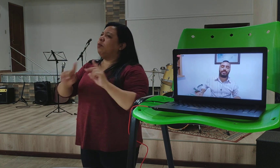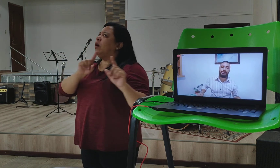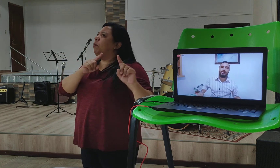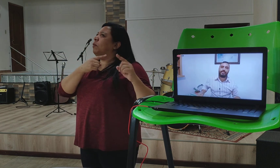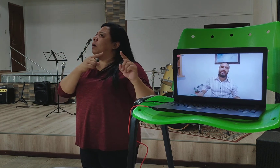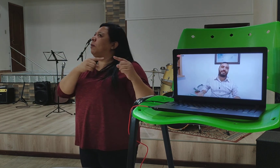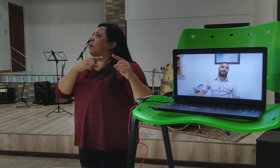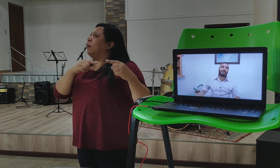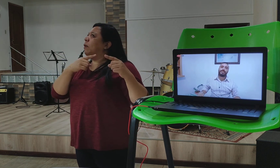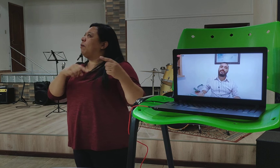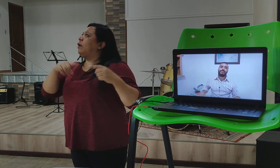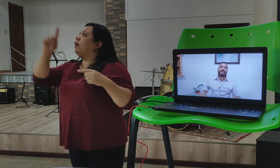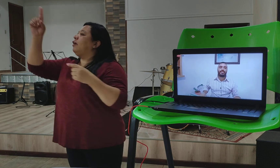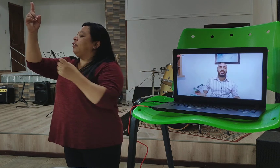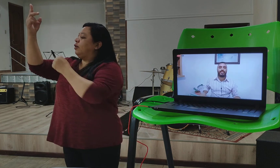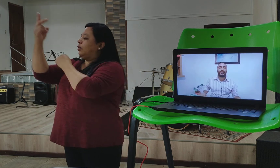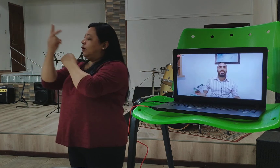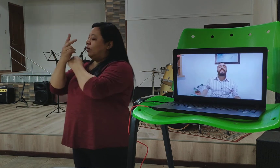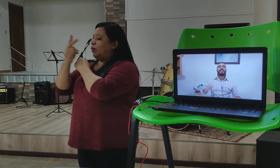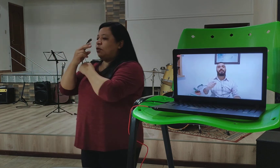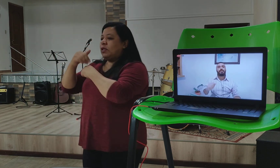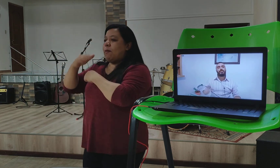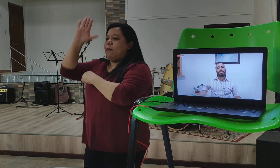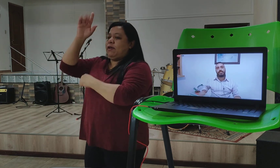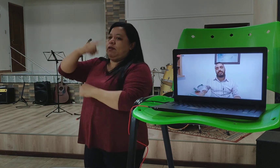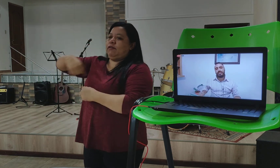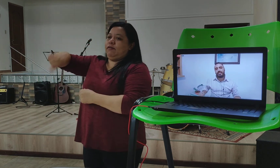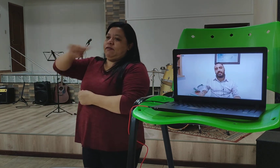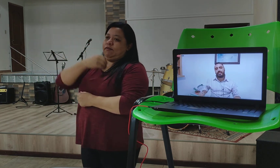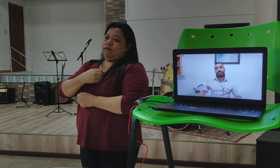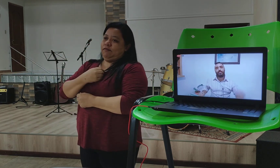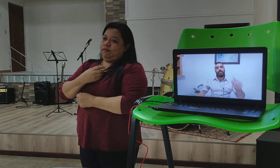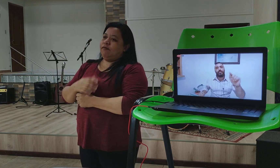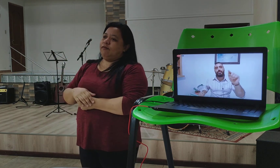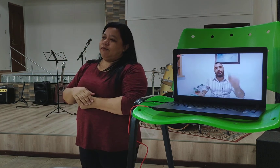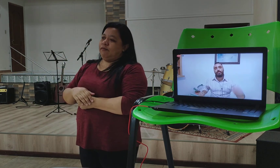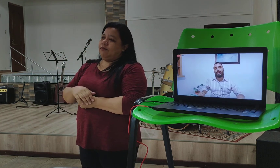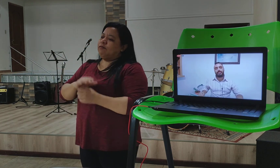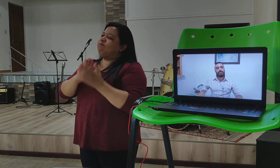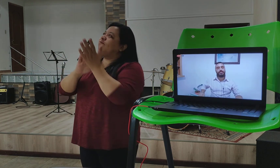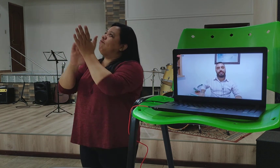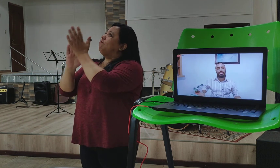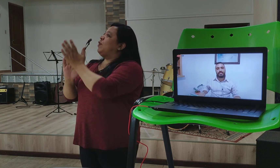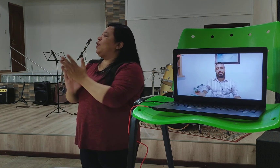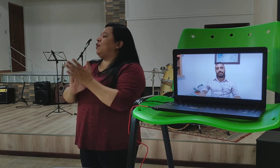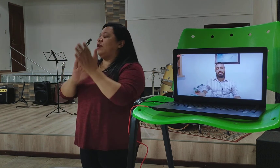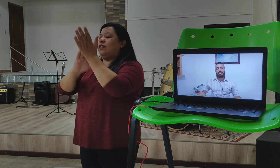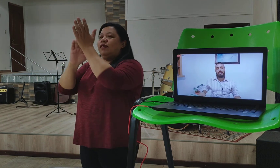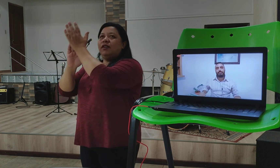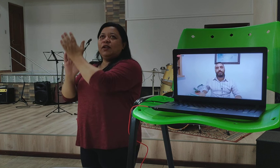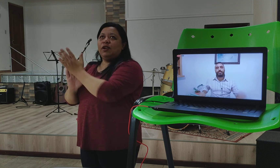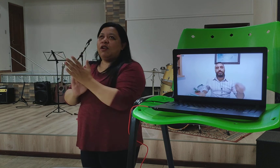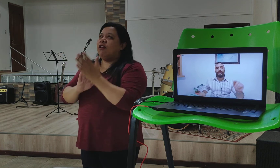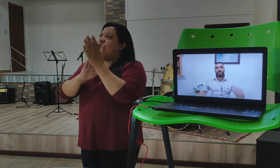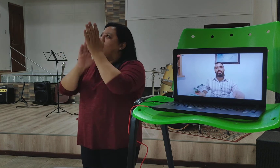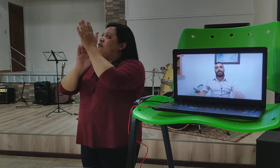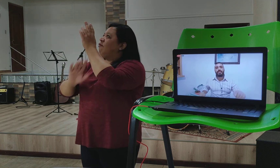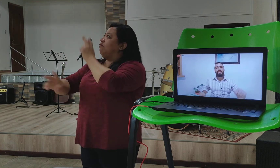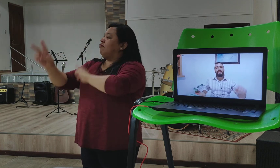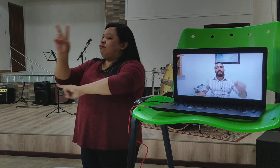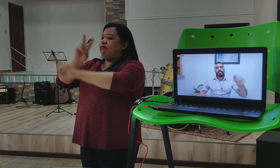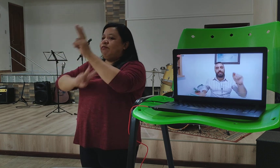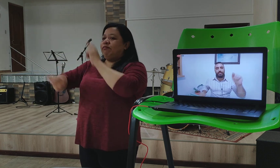foi o Senhor. O meu coração fica cheio de alegria. Quer saber de uma coisa? Vou louvar o Senhor para o resto da minha vida, porque o